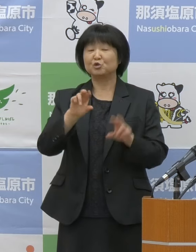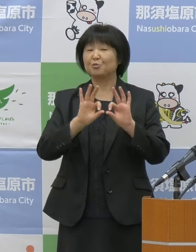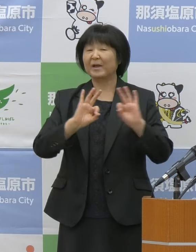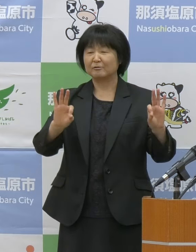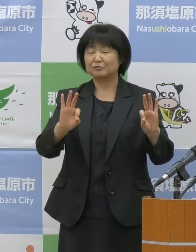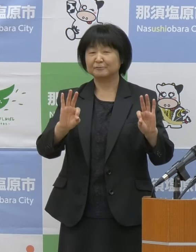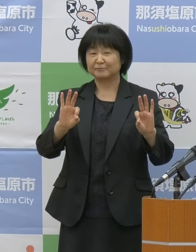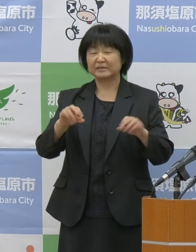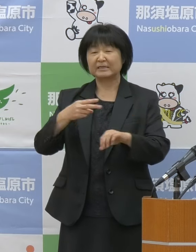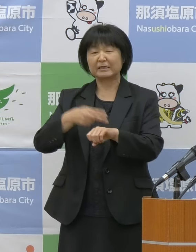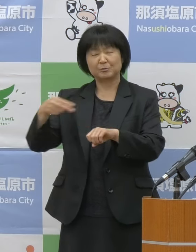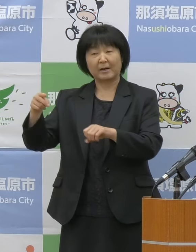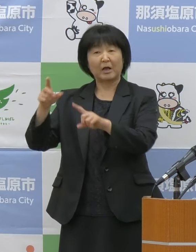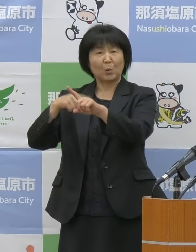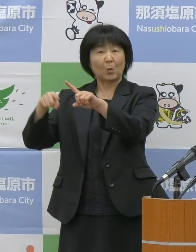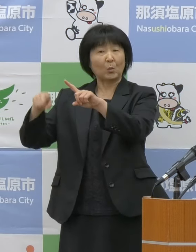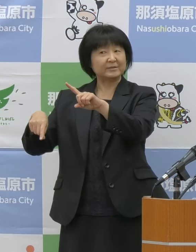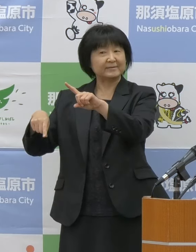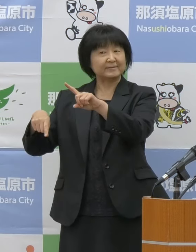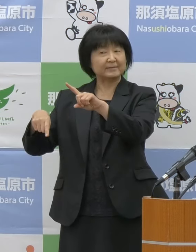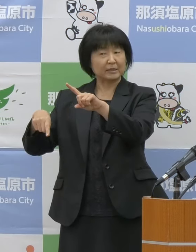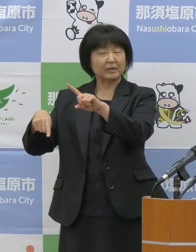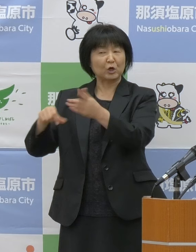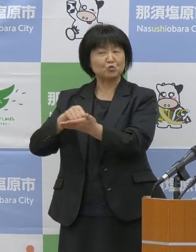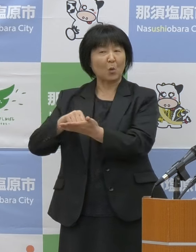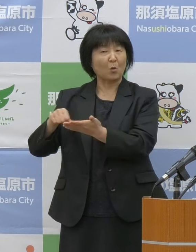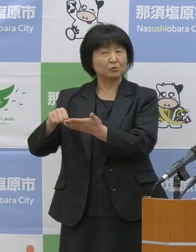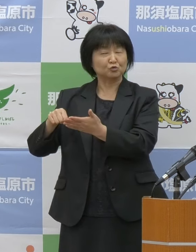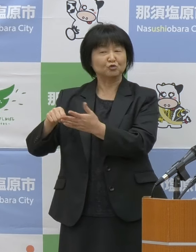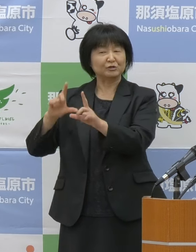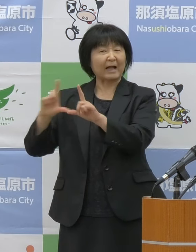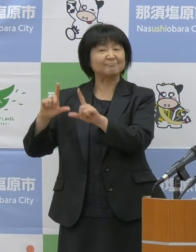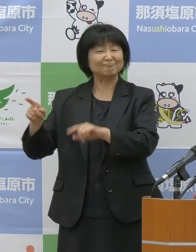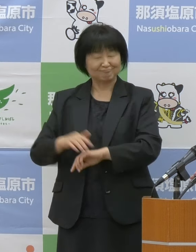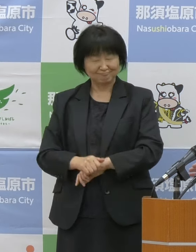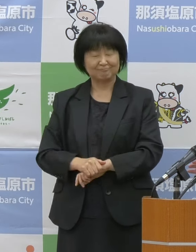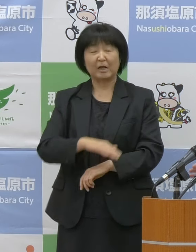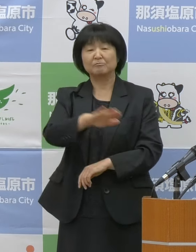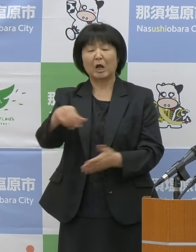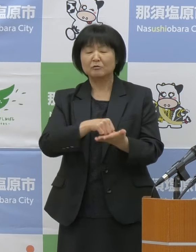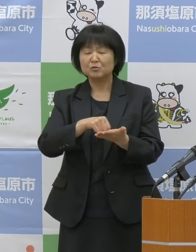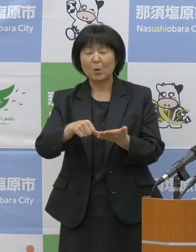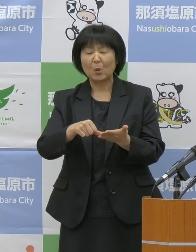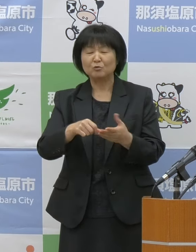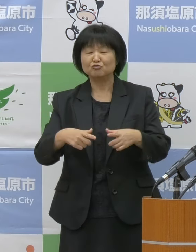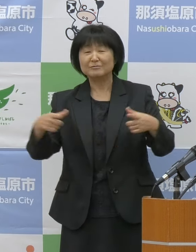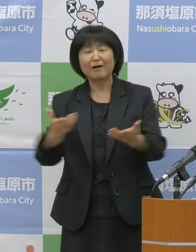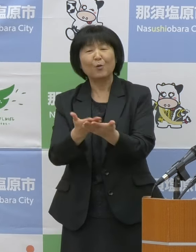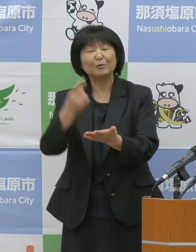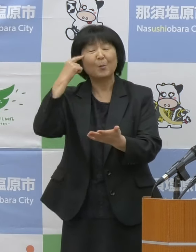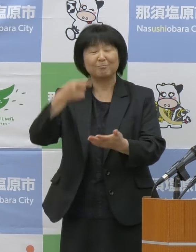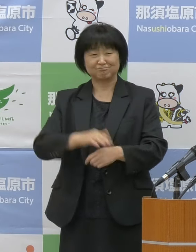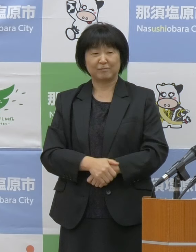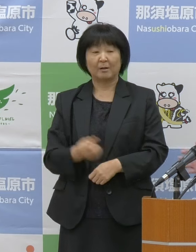須塩原市公式 LINE 登録、ぜひですね、多くの方に進めていただきたいと思っております。またミ